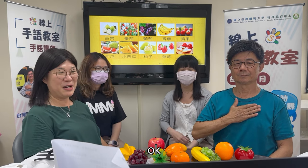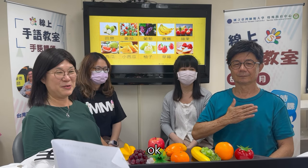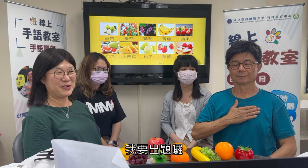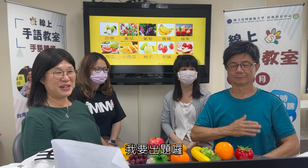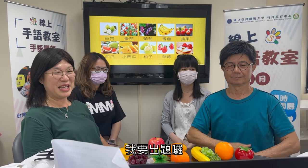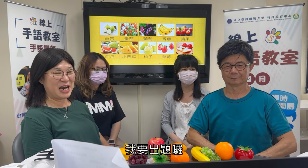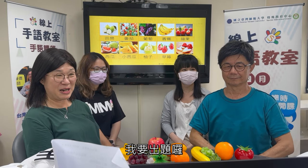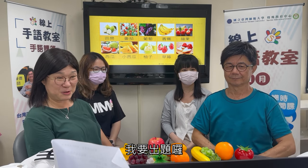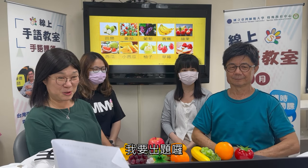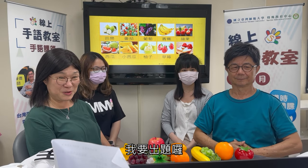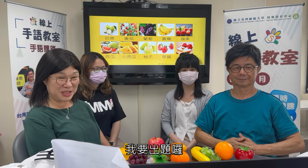我要出题咯。